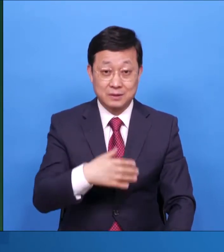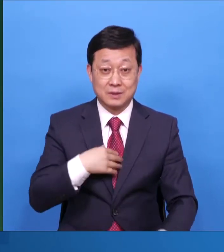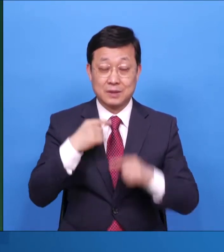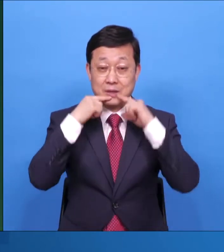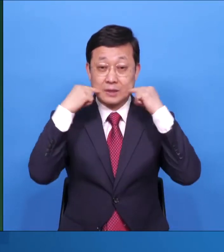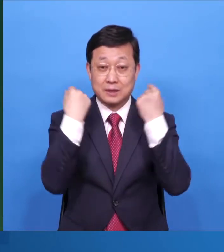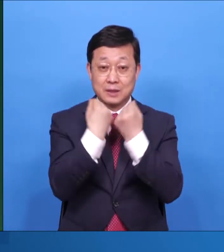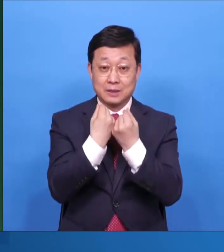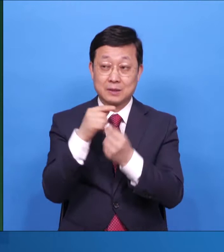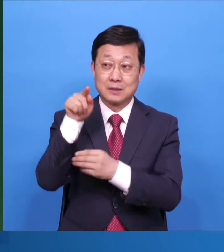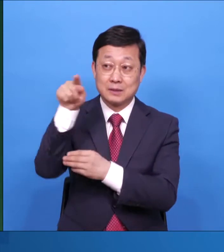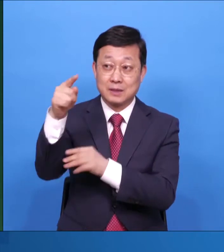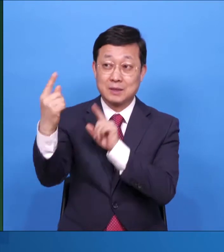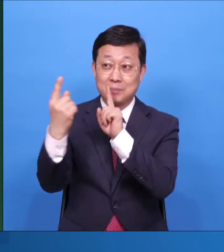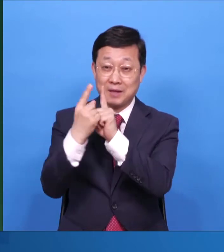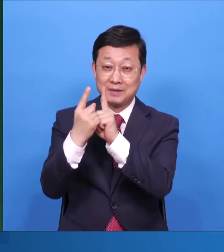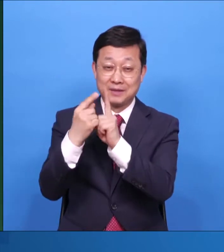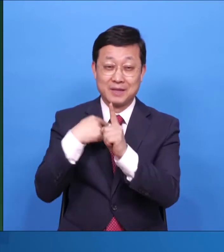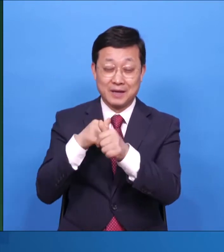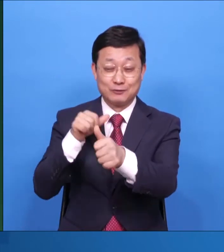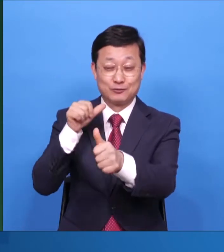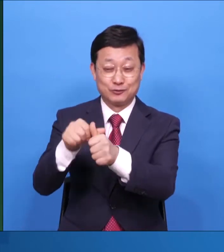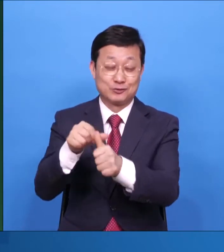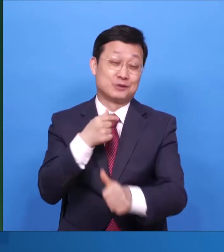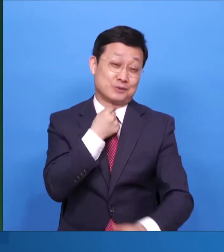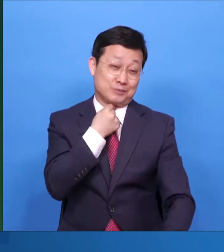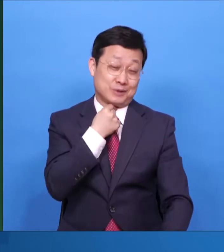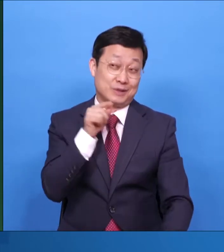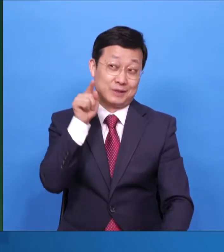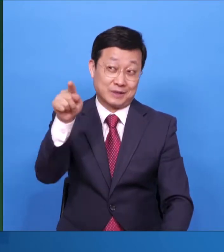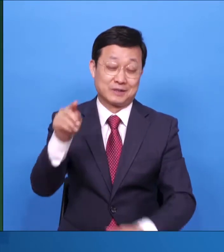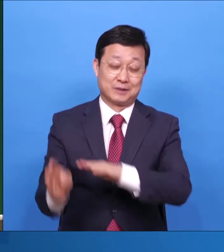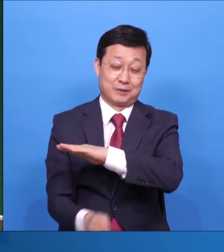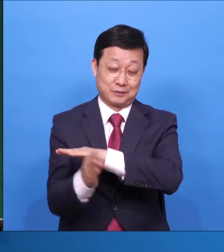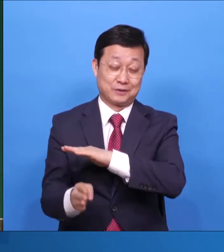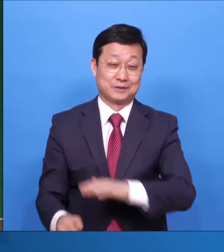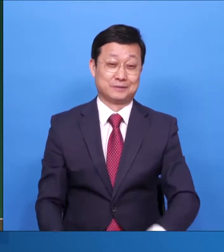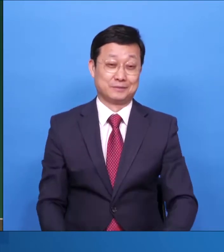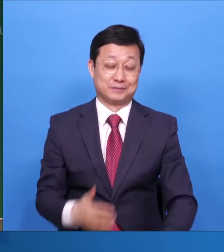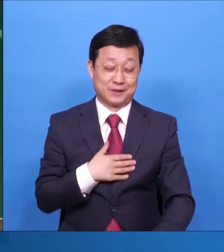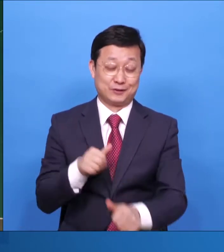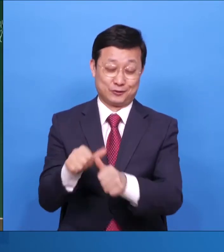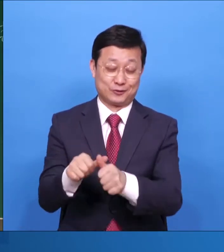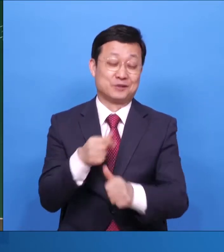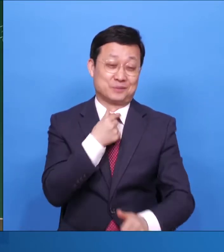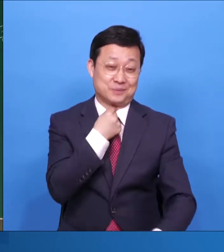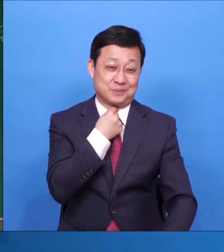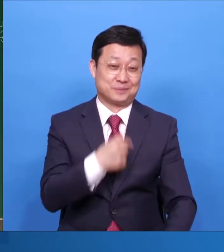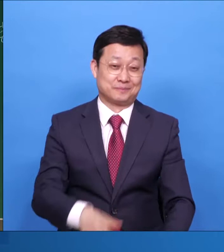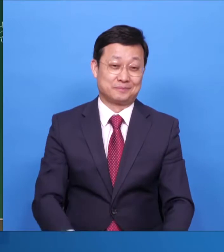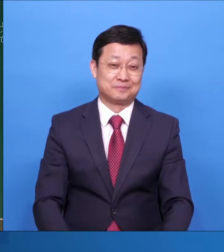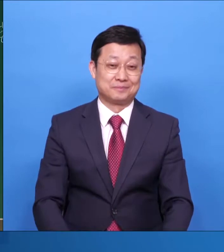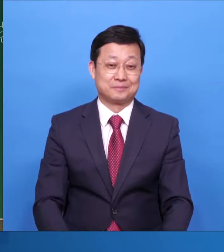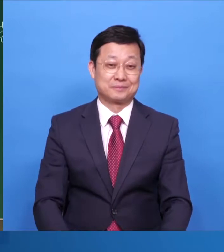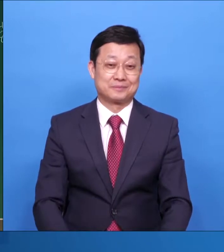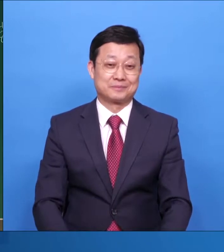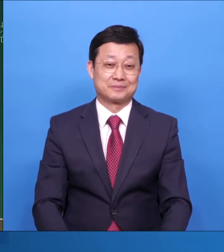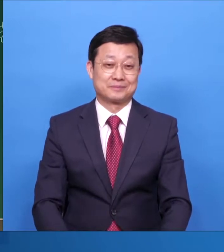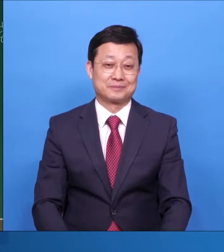줄 수 있어요. 당신 수능들이다라고 얘기해 줄 수 있어요. Yo quisiera encontrarme con esa persona y decirle lo que usted está diciendo son cosas que no valen para nada en absoluto.